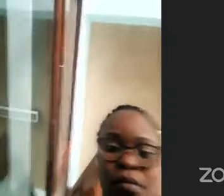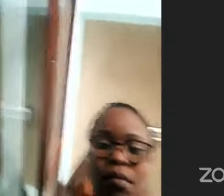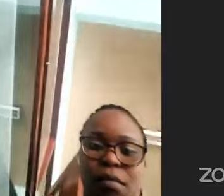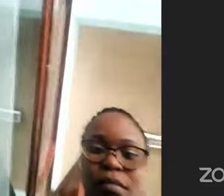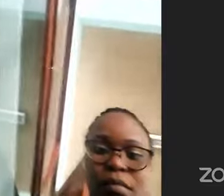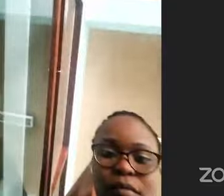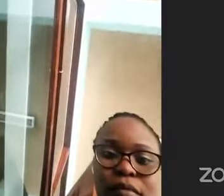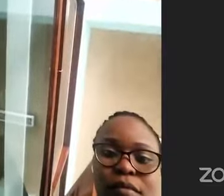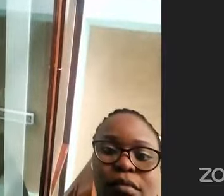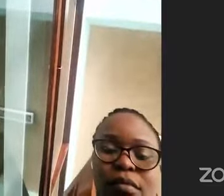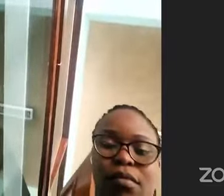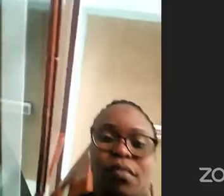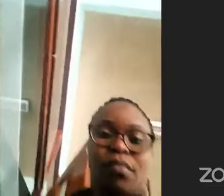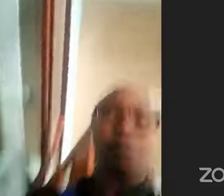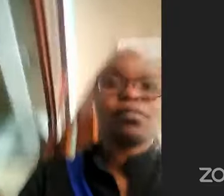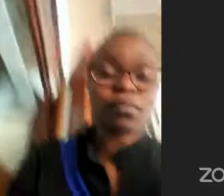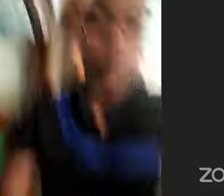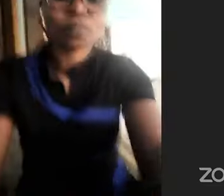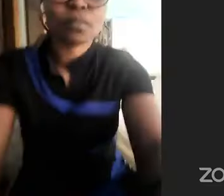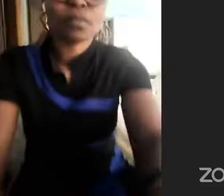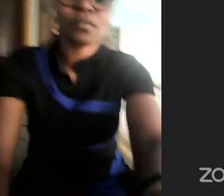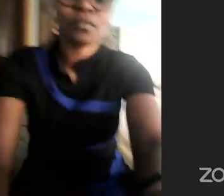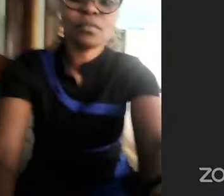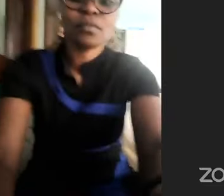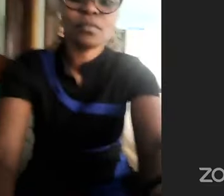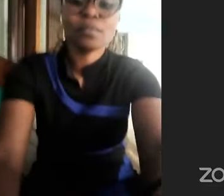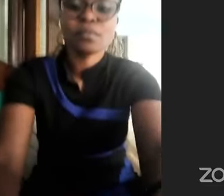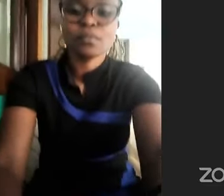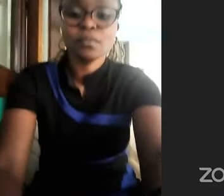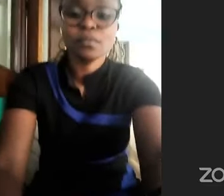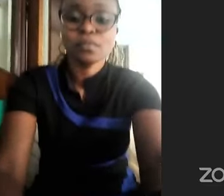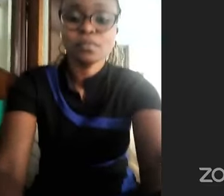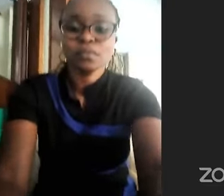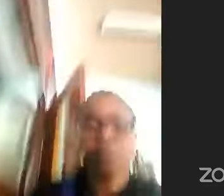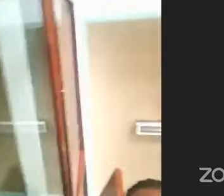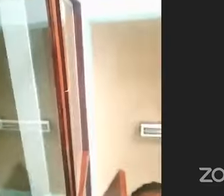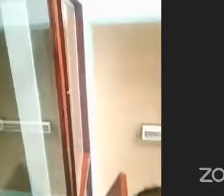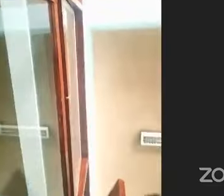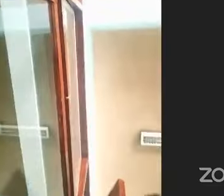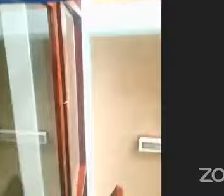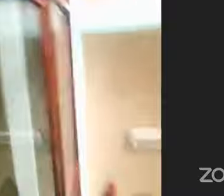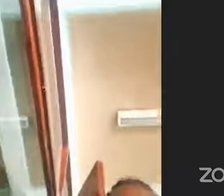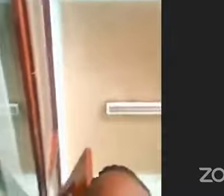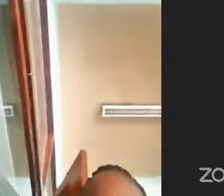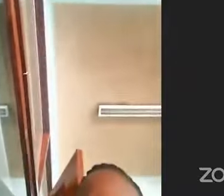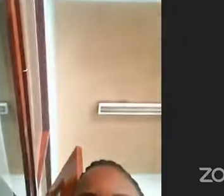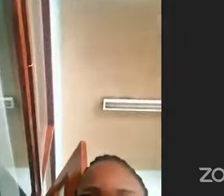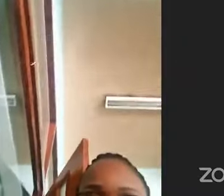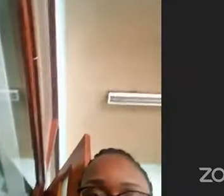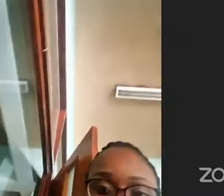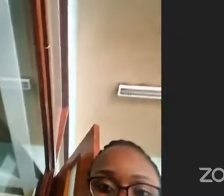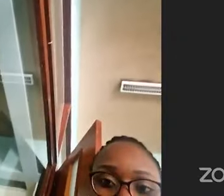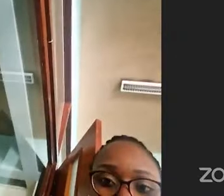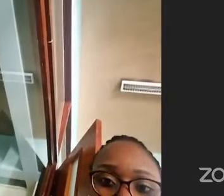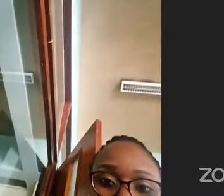kusaidika kupitia kwa ku National Council ambao waliingilia kati,